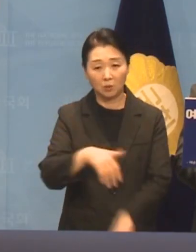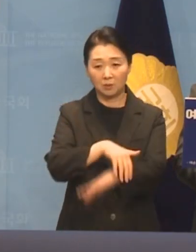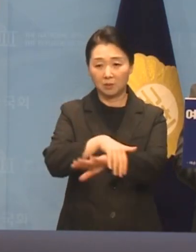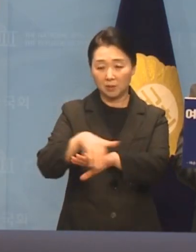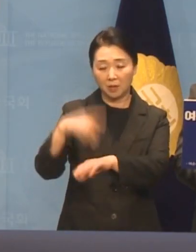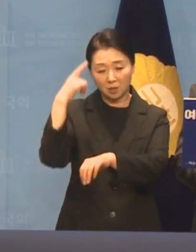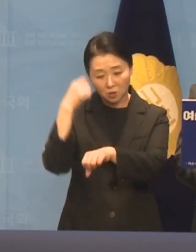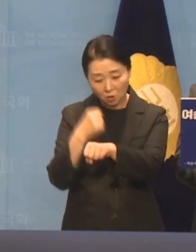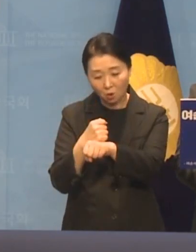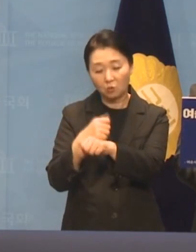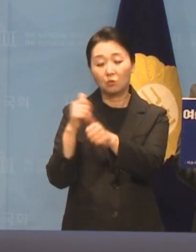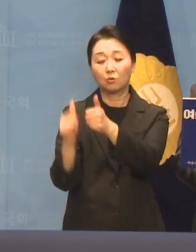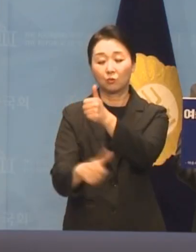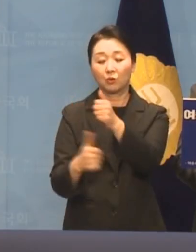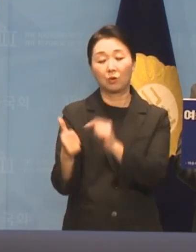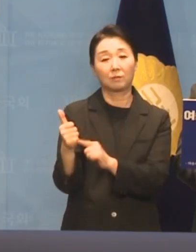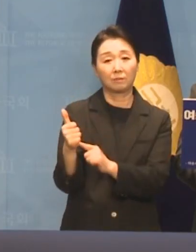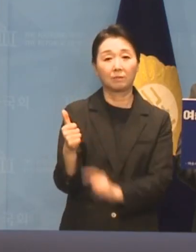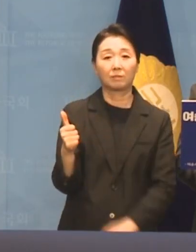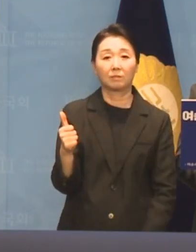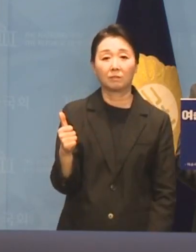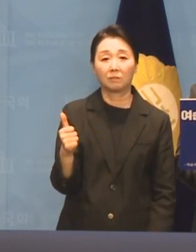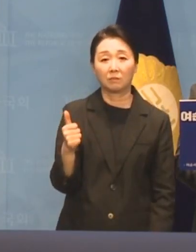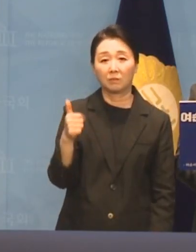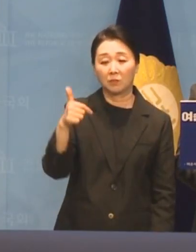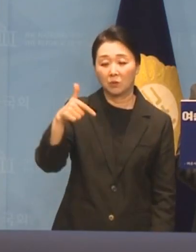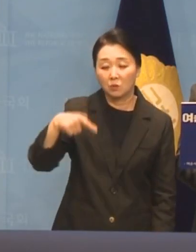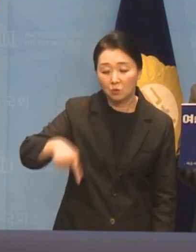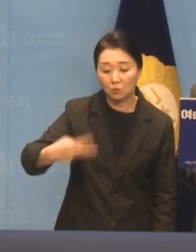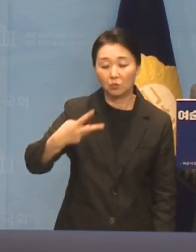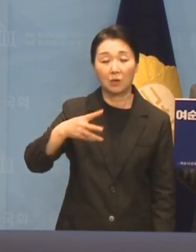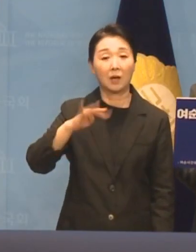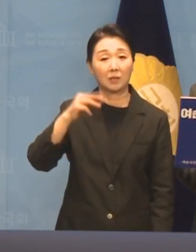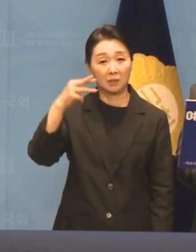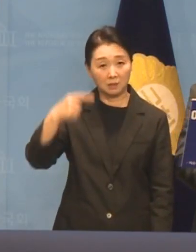한국국가전략연구원 연구위원 역시 뉴라이트